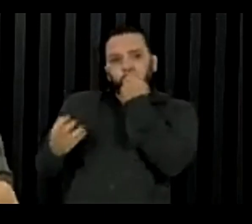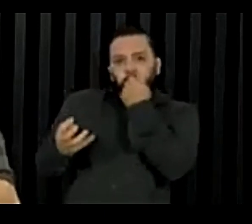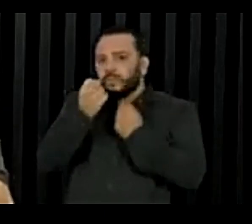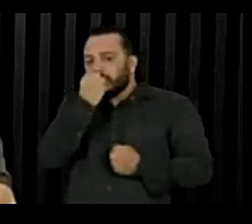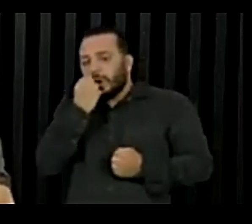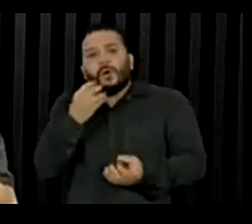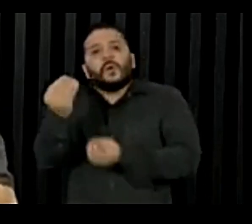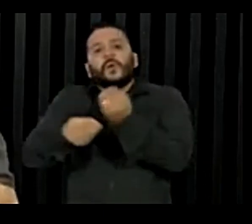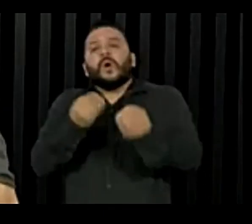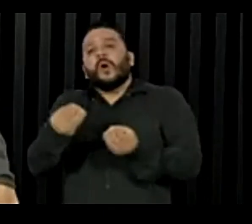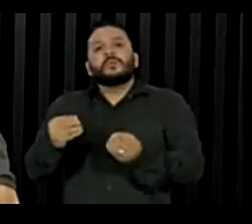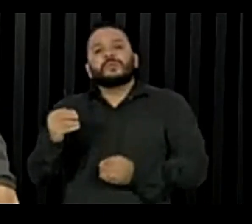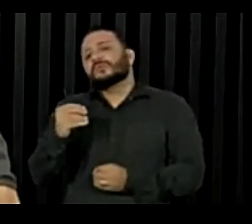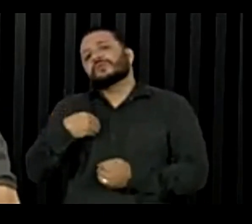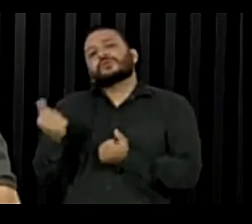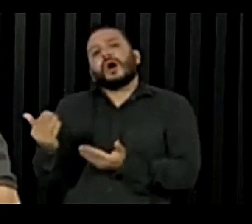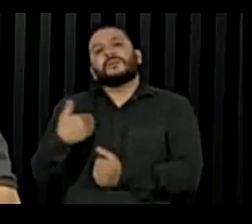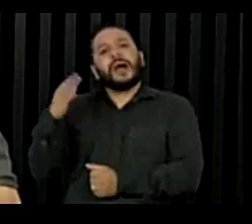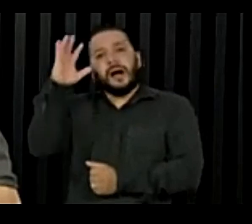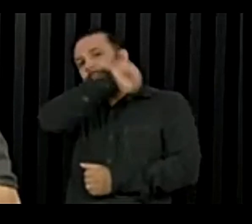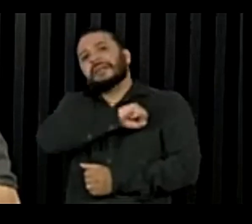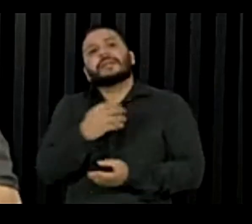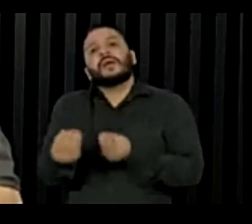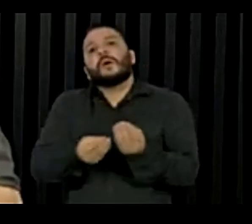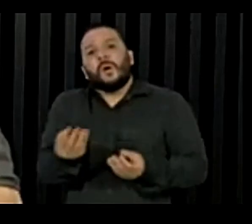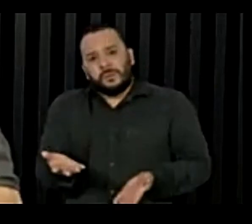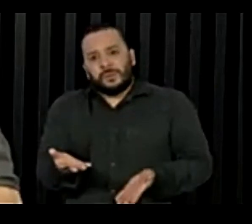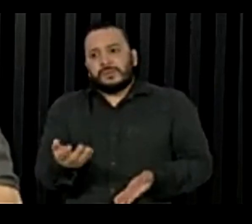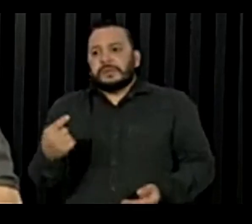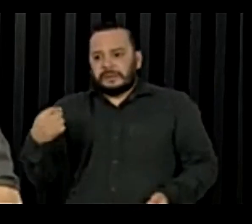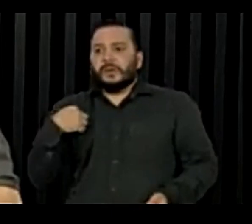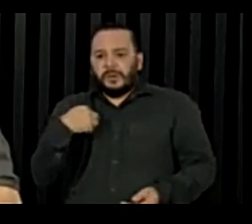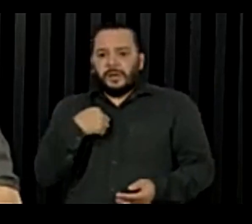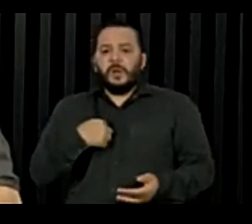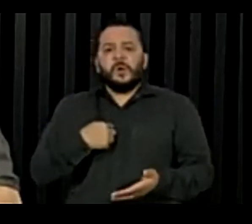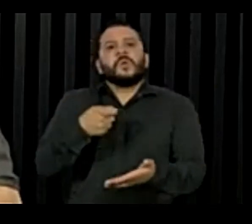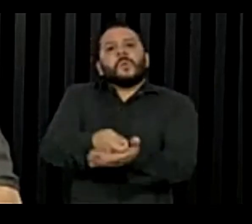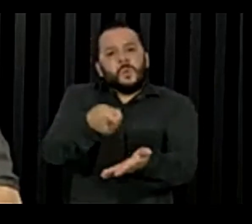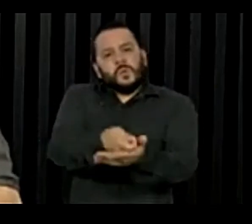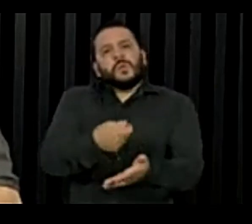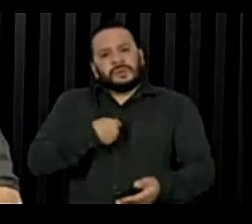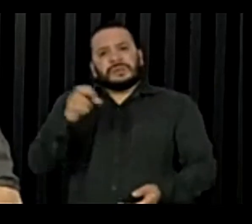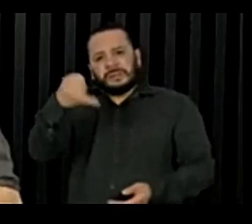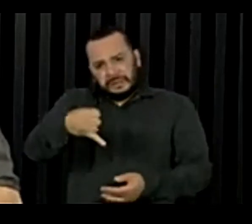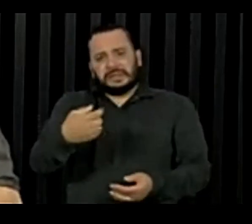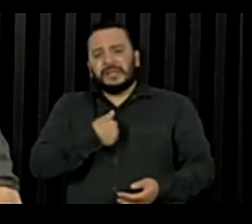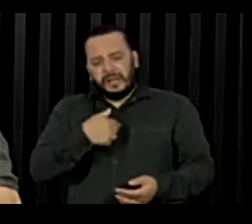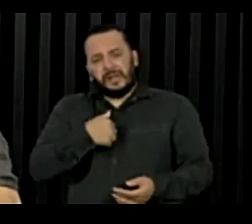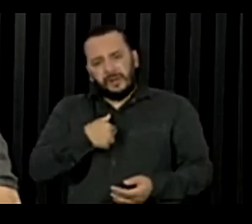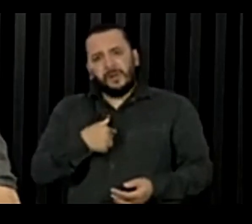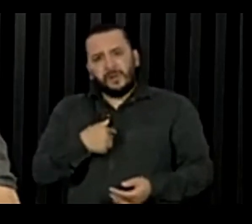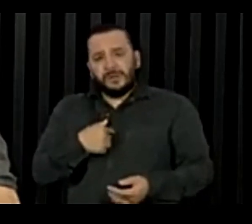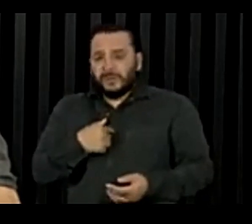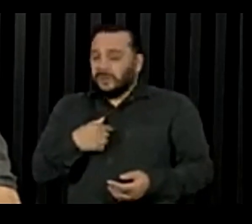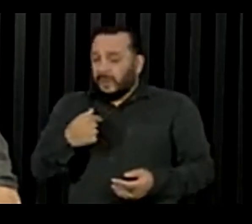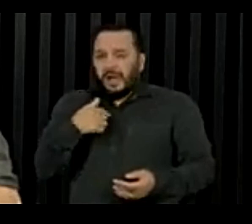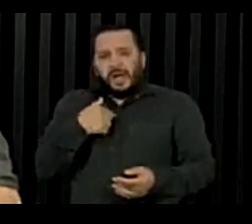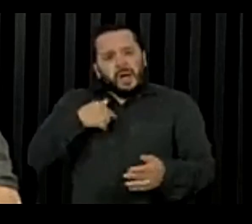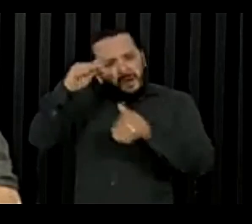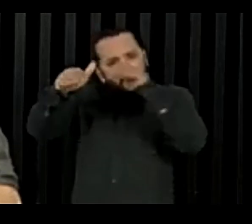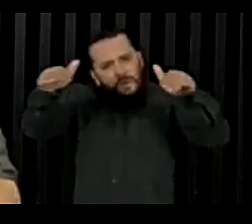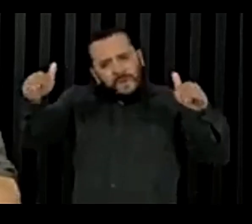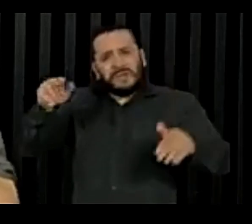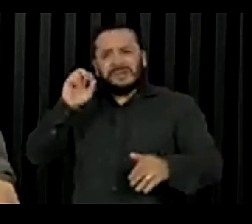a relevância histórica daquilo que a gente está vivendo hoje? Então a minha cobrança foi nesse sentido e eu mantenho cada palavra do que eu disse. Se isso foi mal recebido pelos